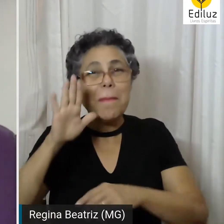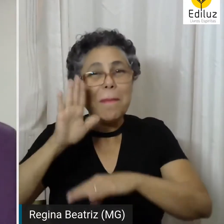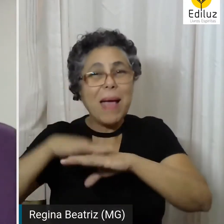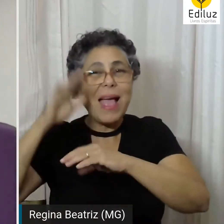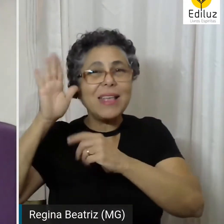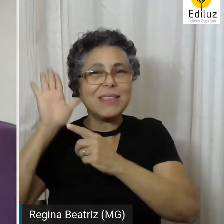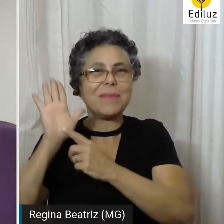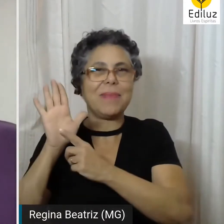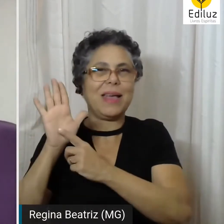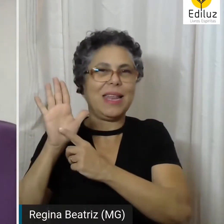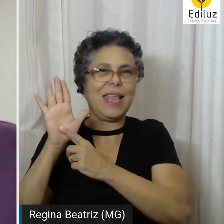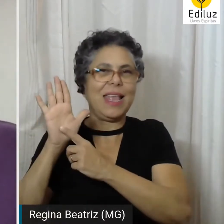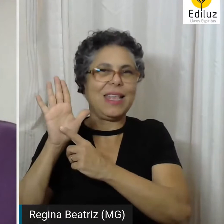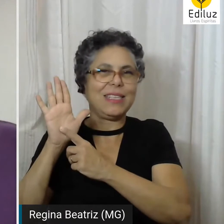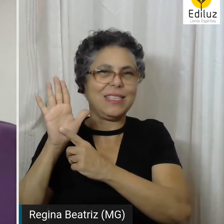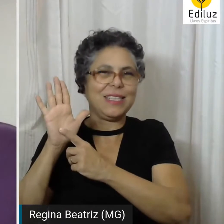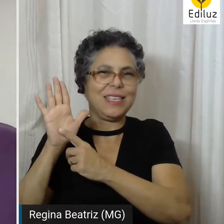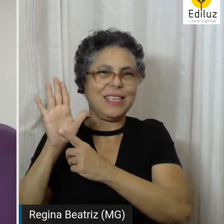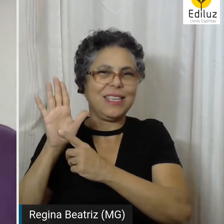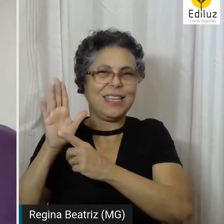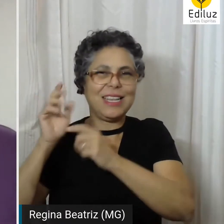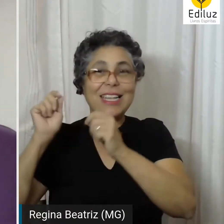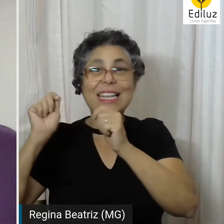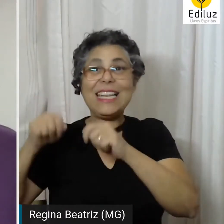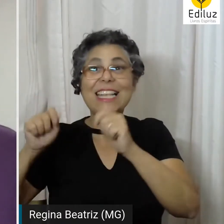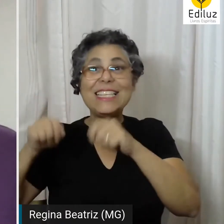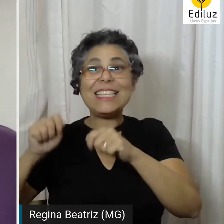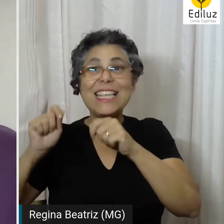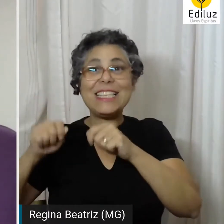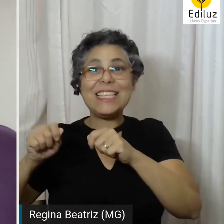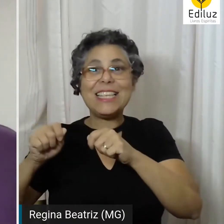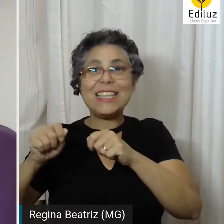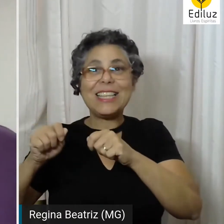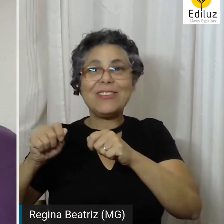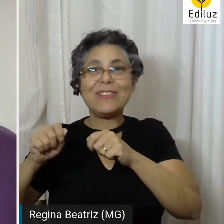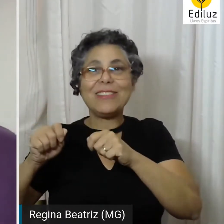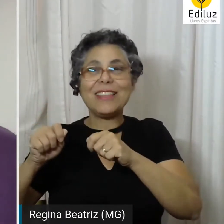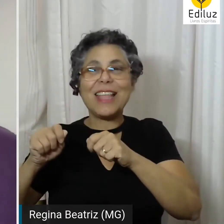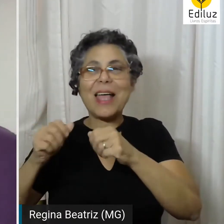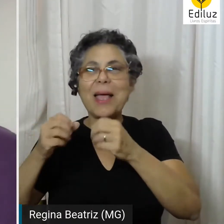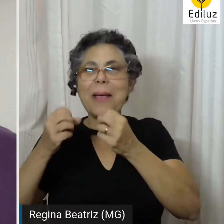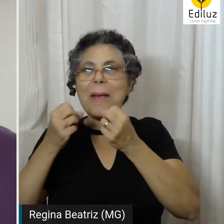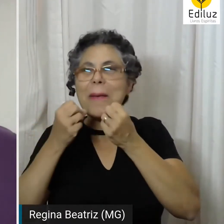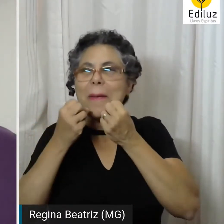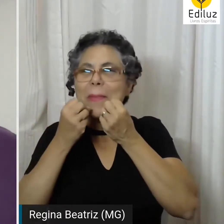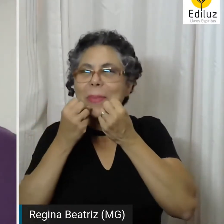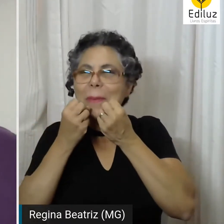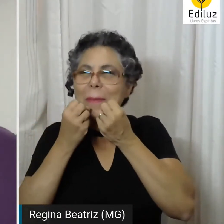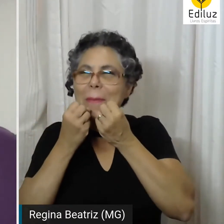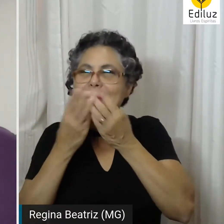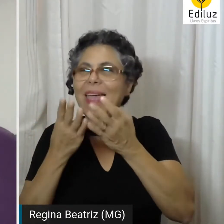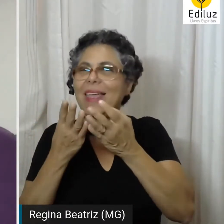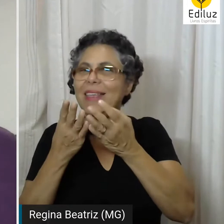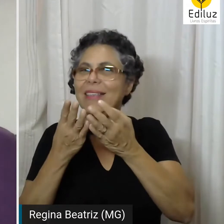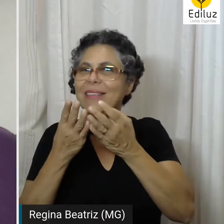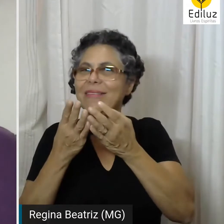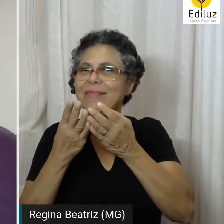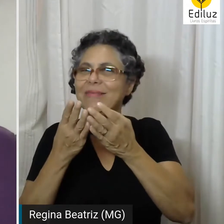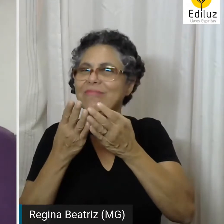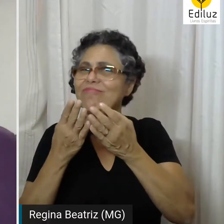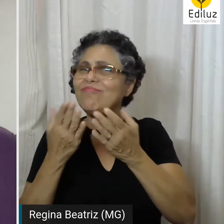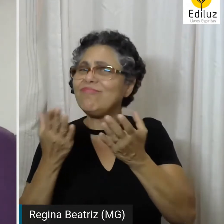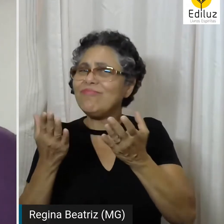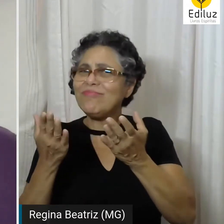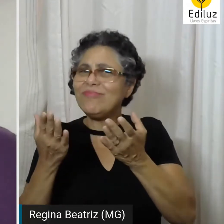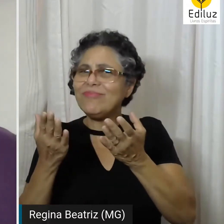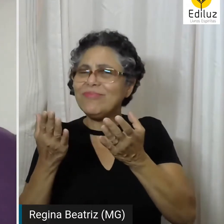necessitados da benevolência? Nós estamos hoje num contexto